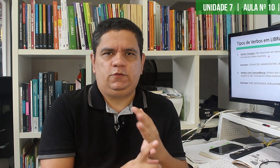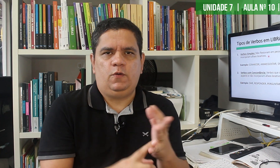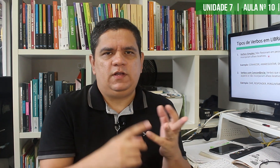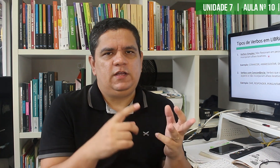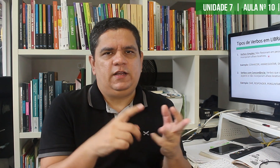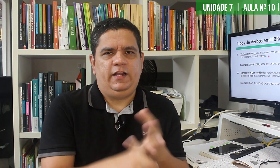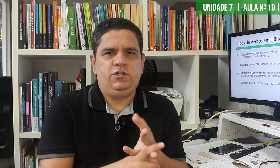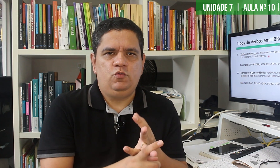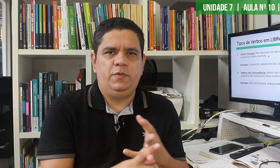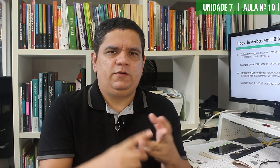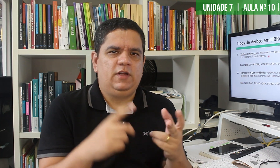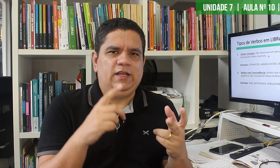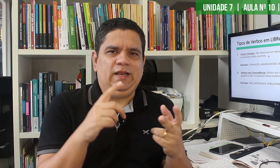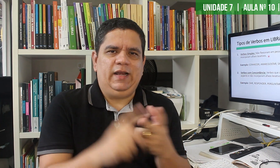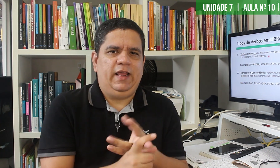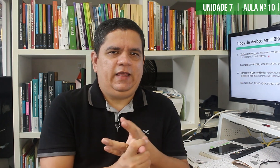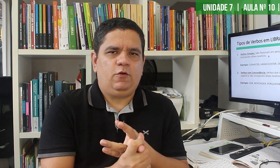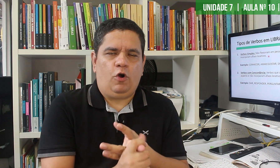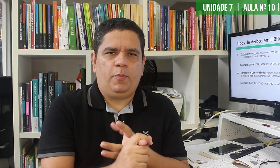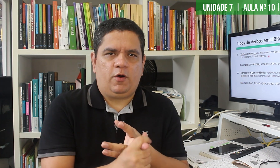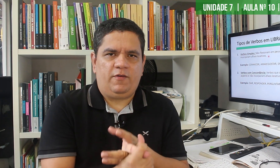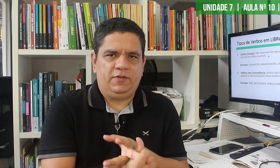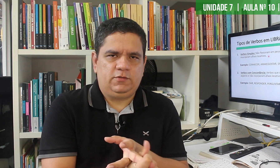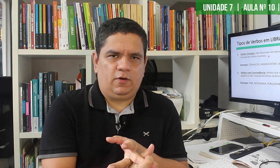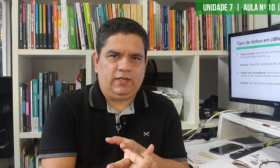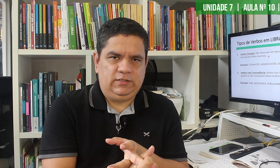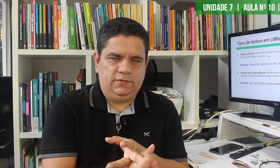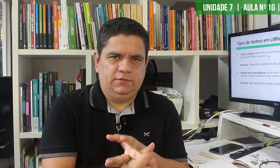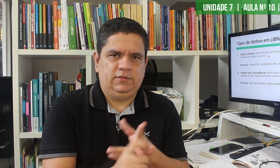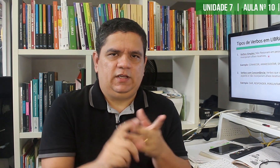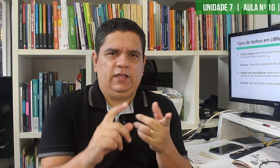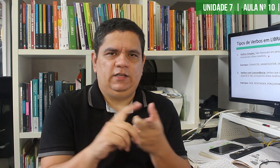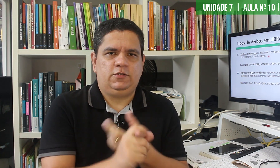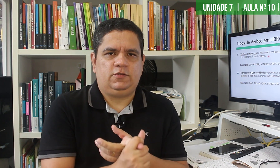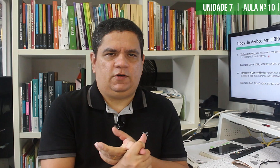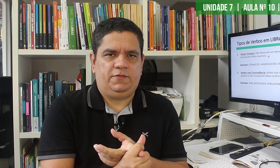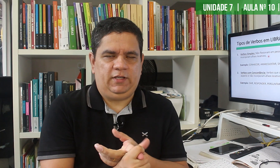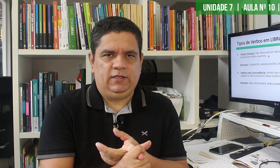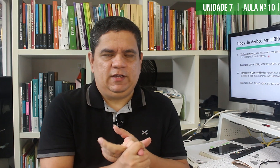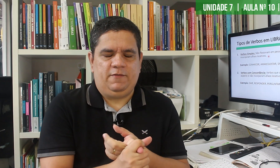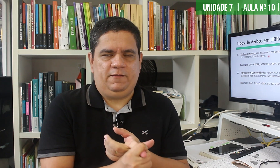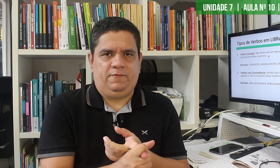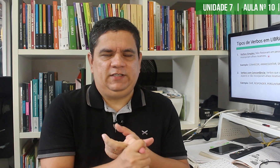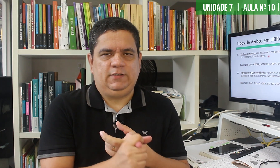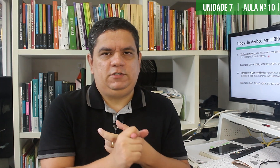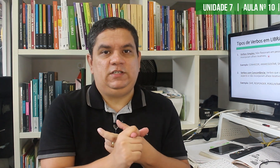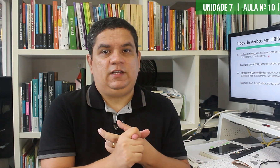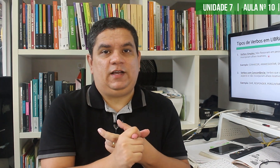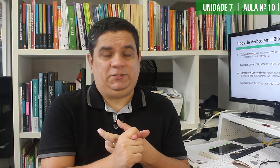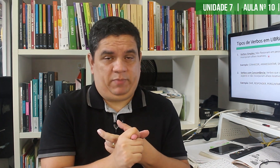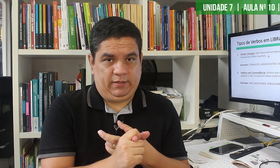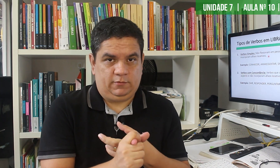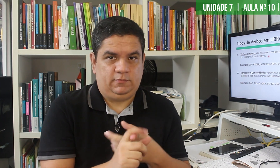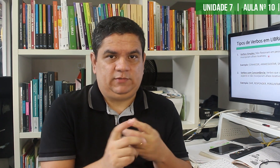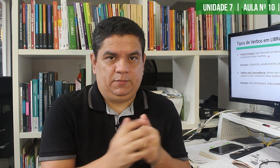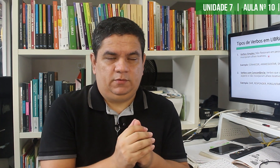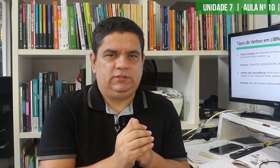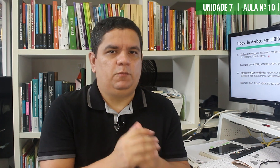pessoa, nem de número, nem incorporam afixos locativos. Eles só sofrem flexão de aspecto, tá bom? Então, por